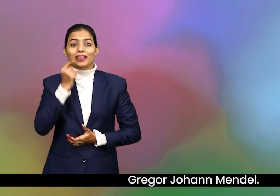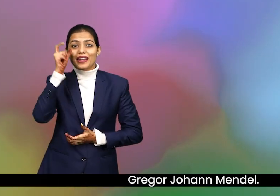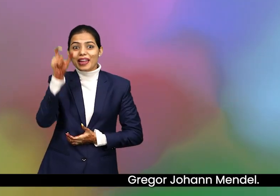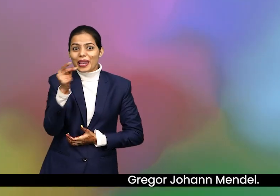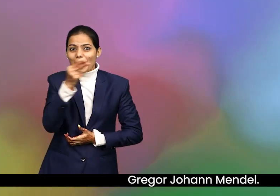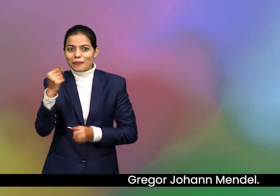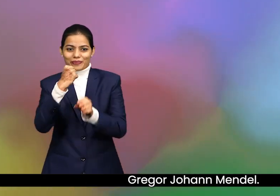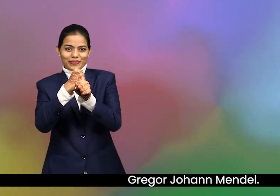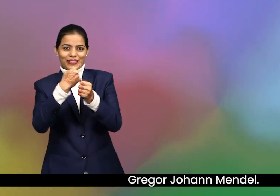நடத்தப்பட்டது.